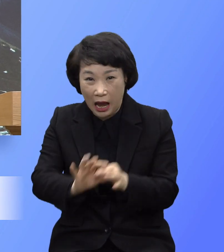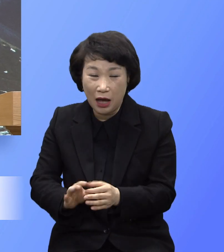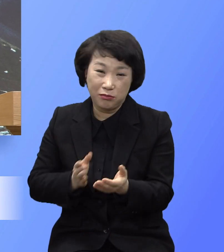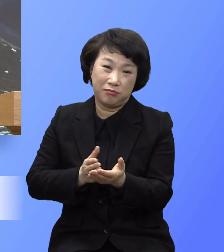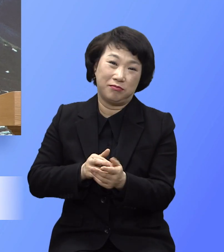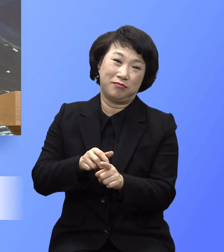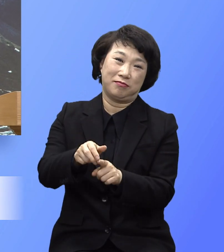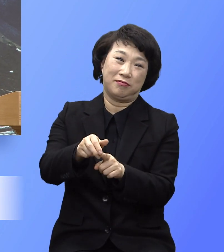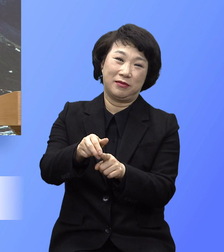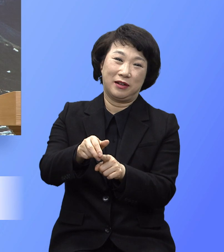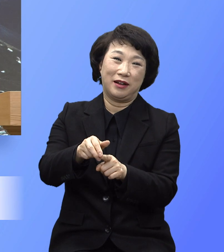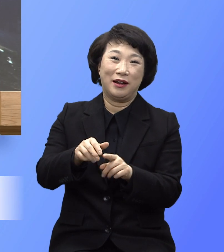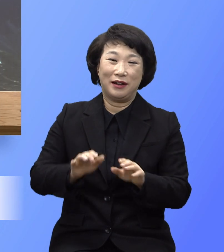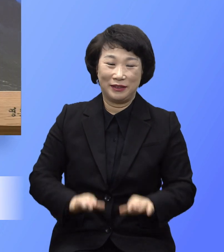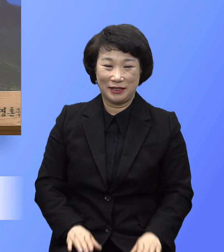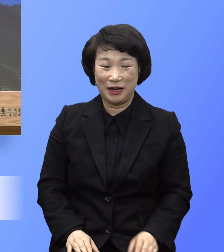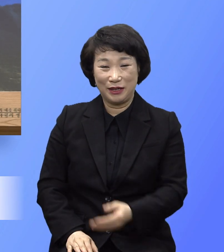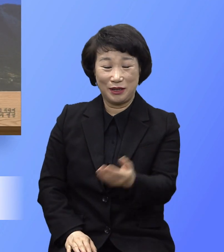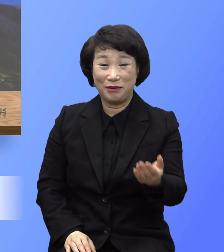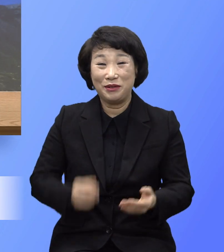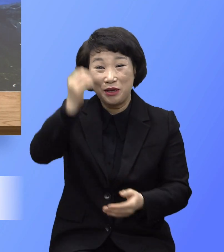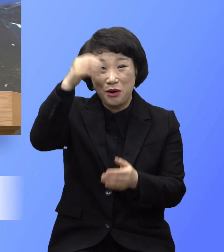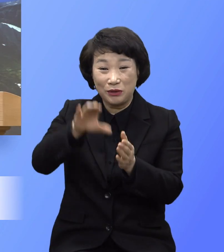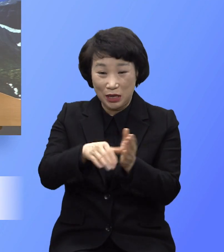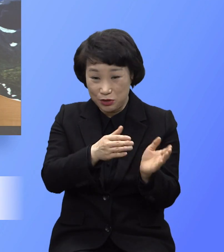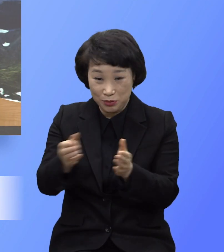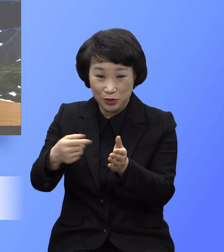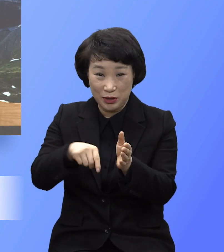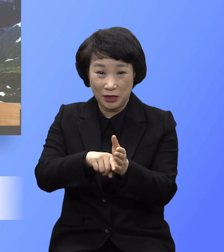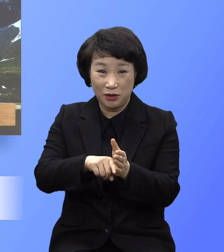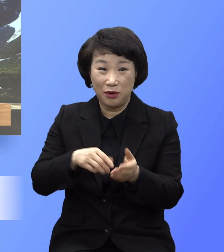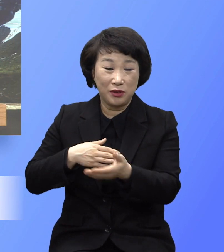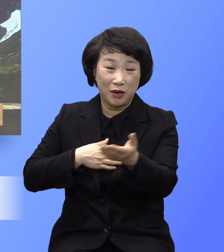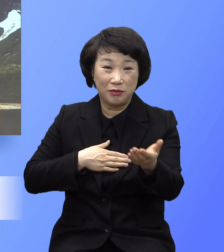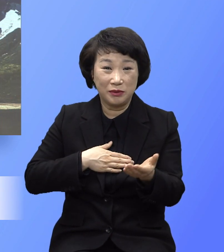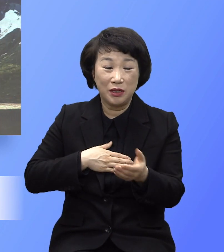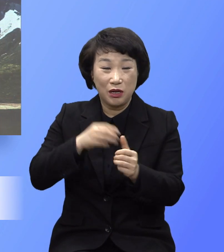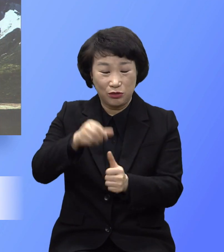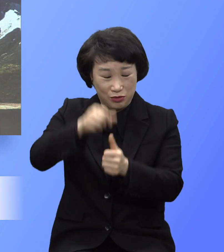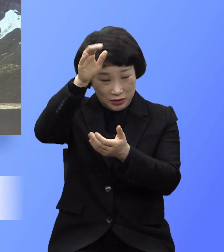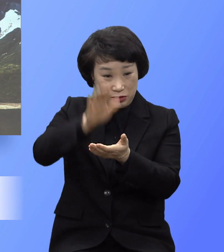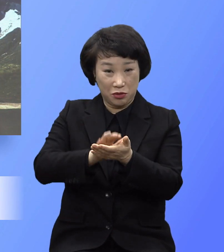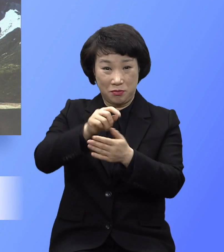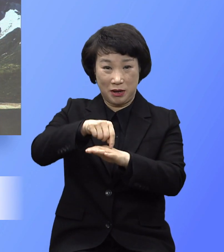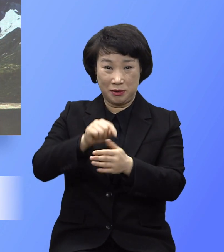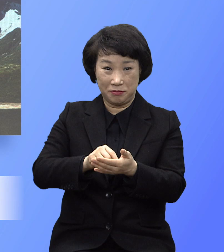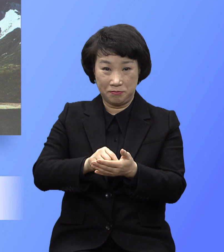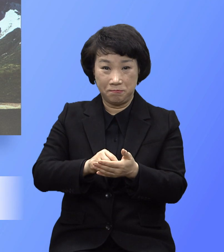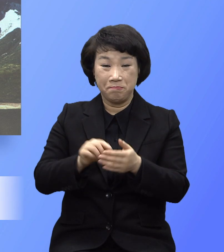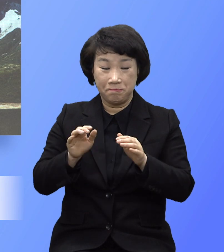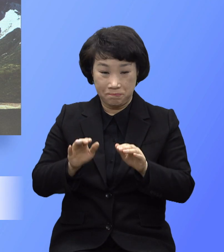살아온 일입니다. 영혼의 때를 위하여 구령의 열정,